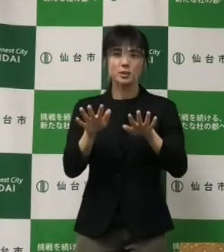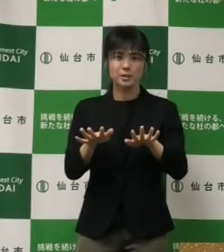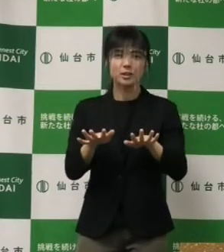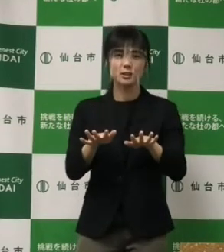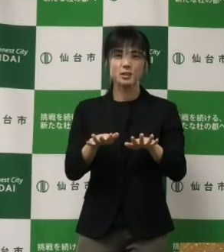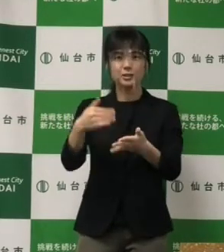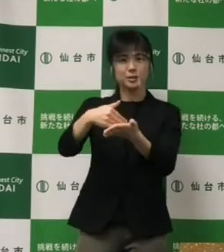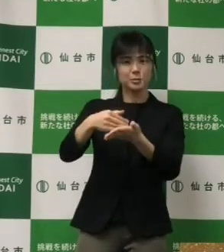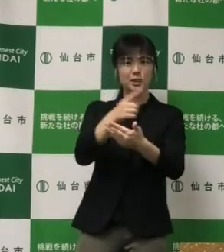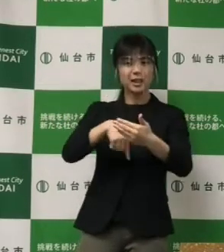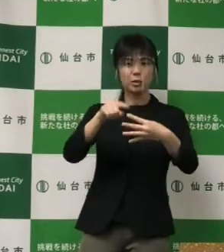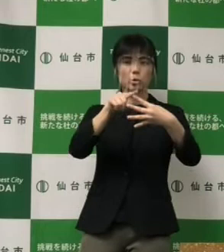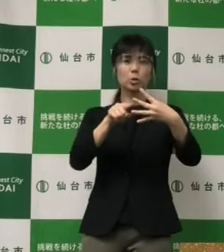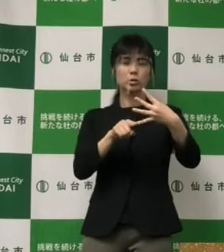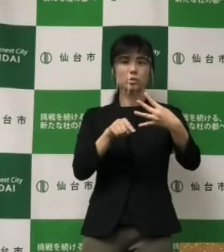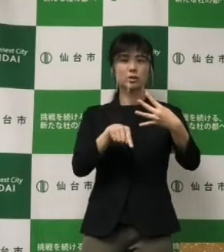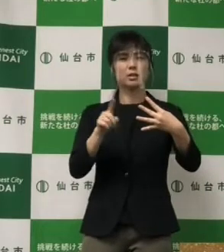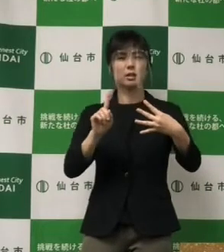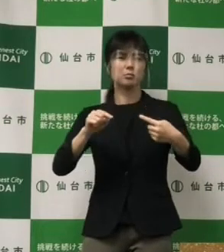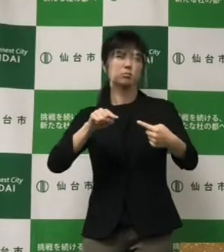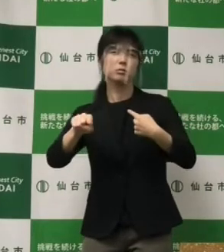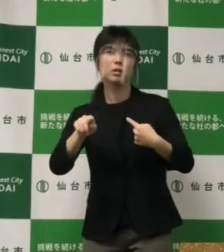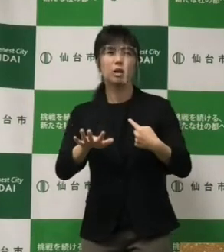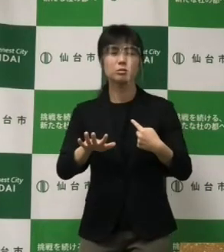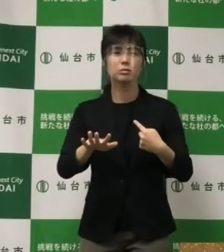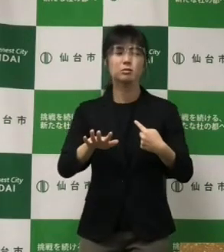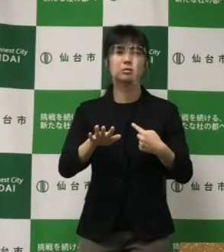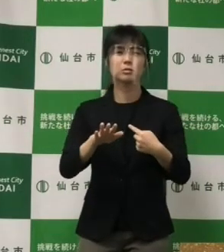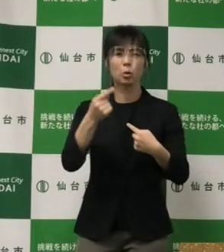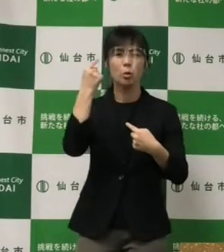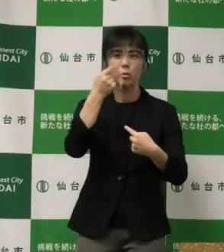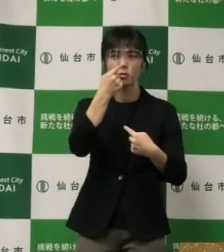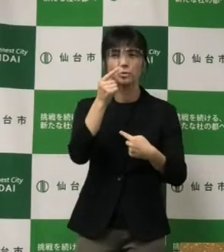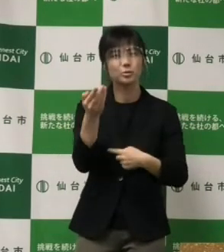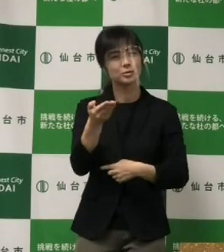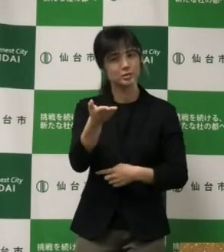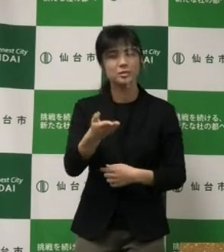うに認識してまして、そこら辺どのようにこうお感じでしょう